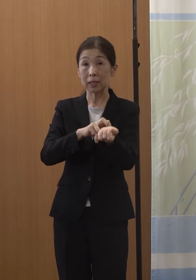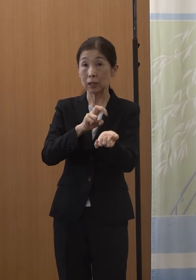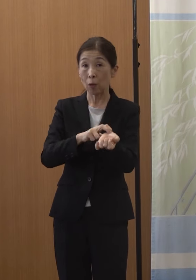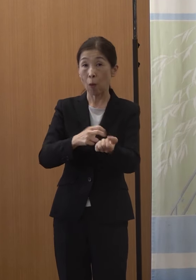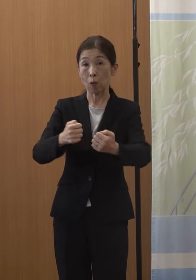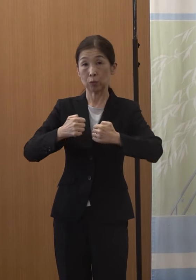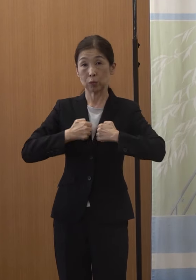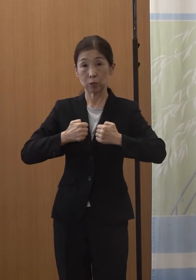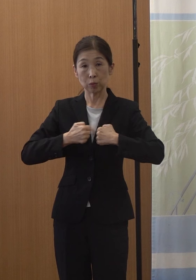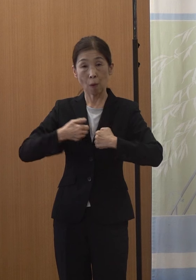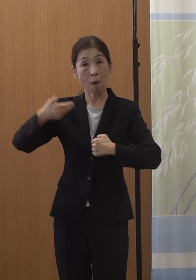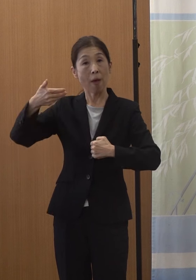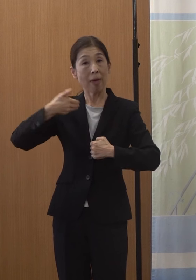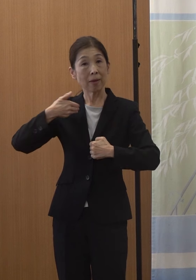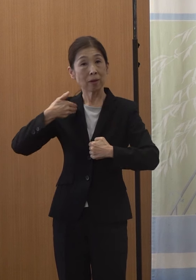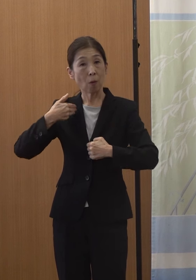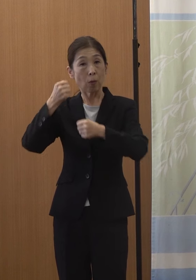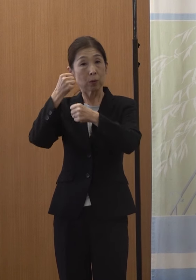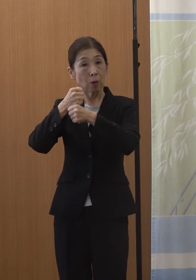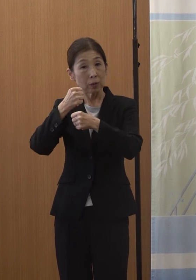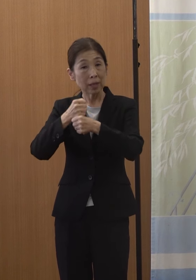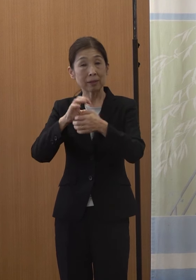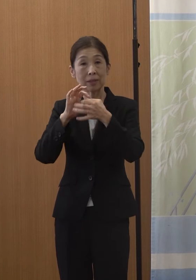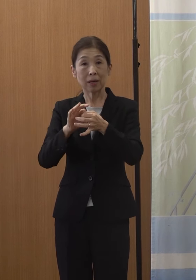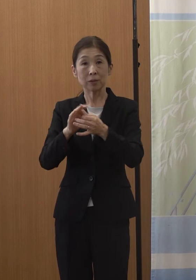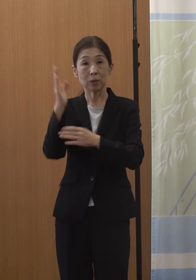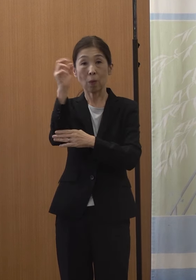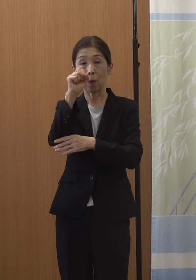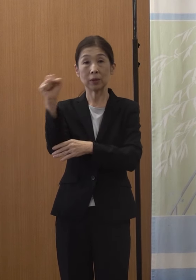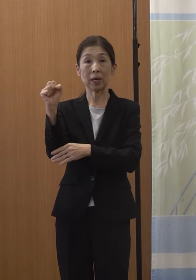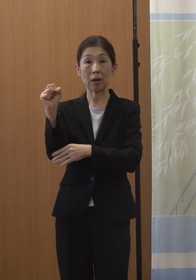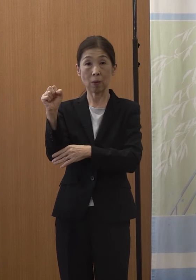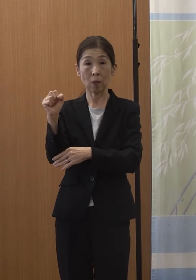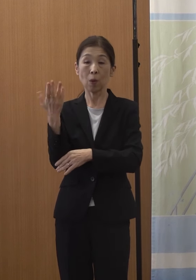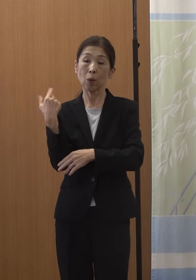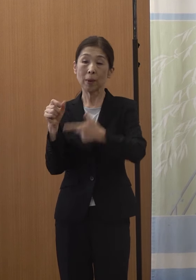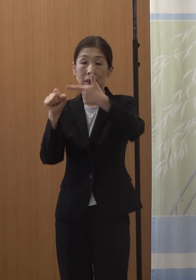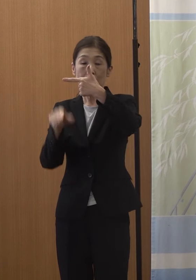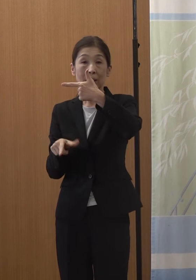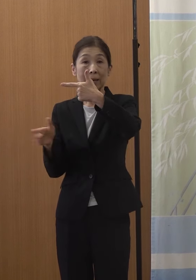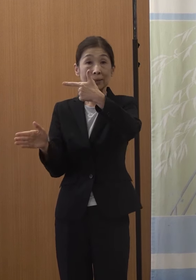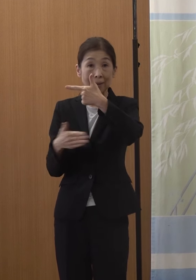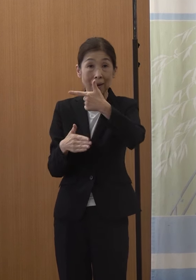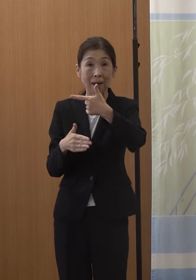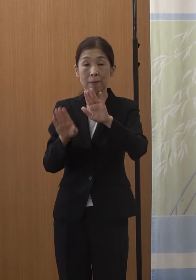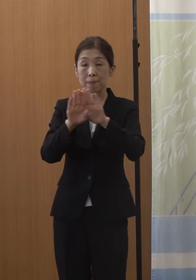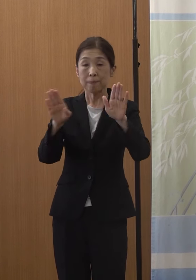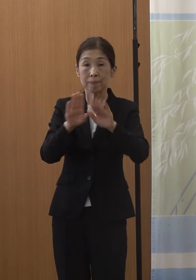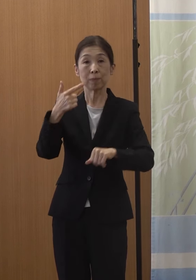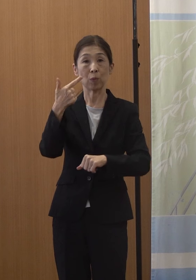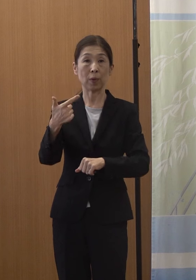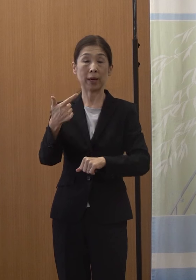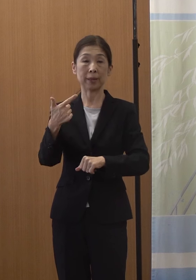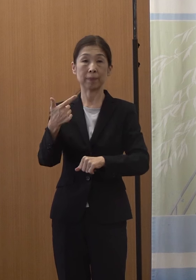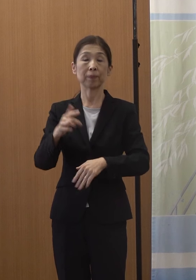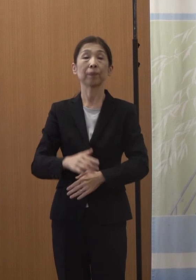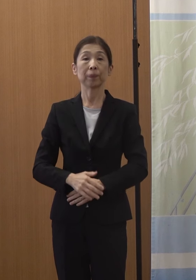動、栄養、創作に関する講座を、6月から数えて6回開催してまいり